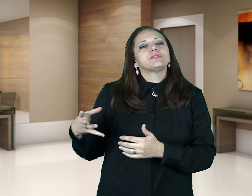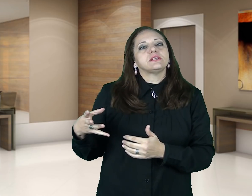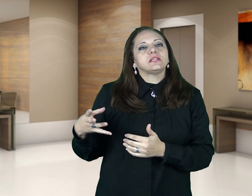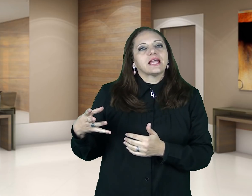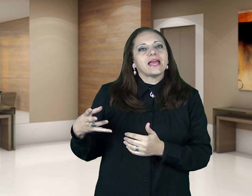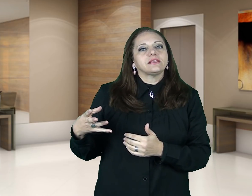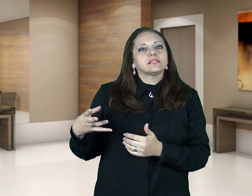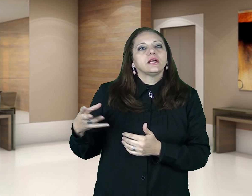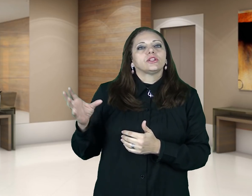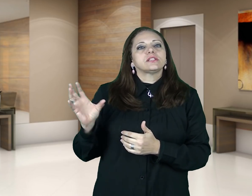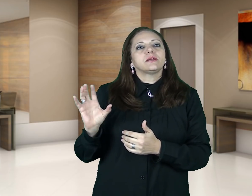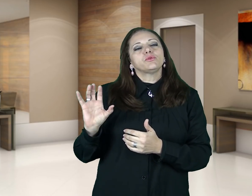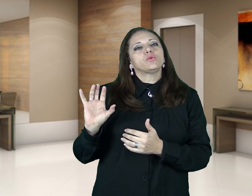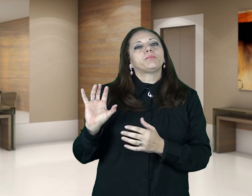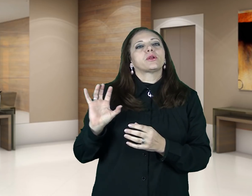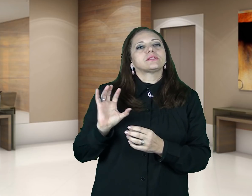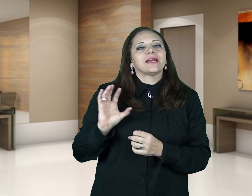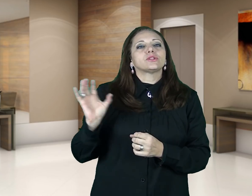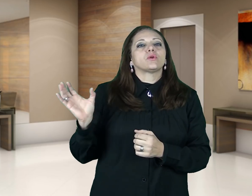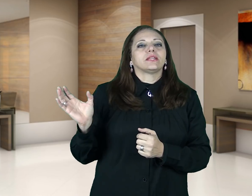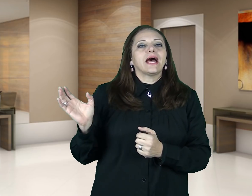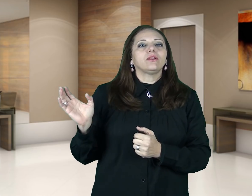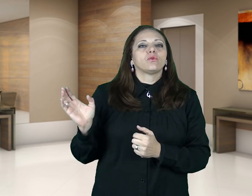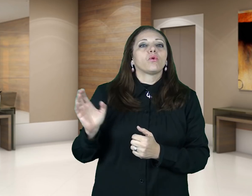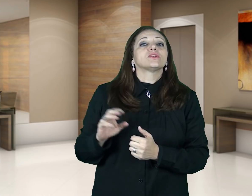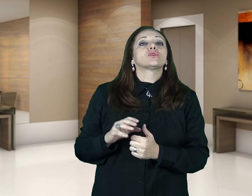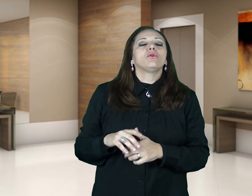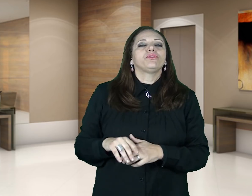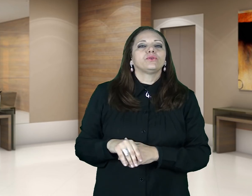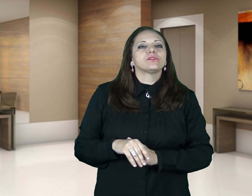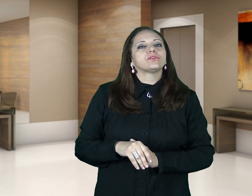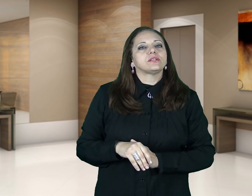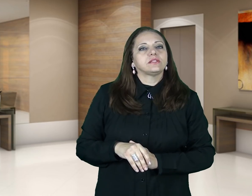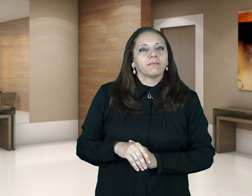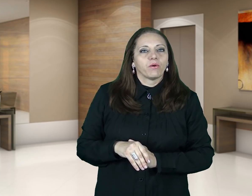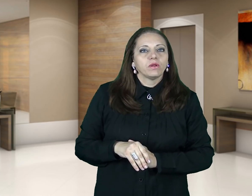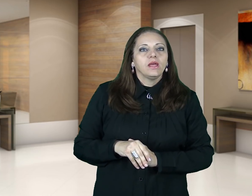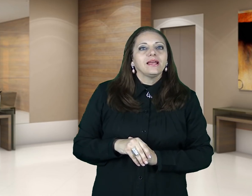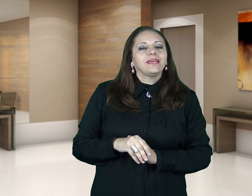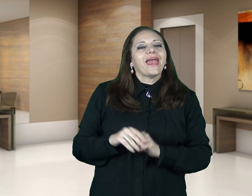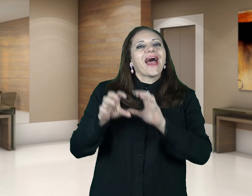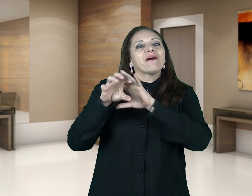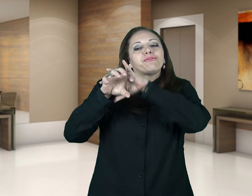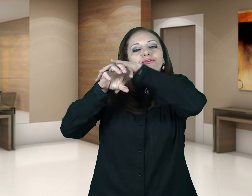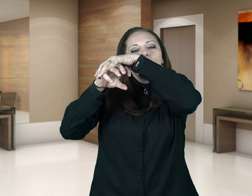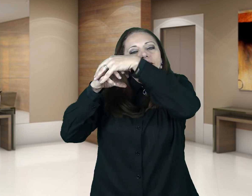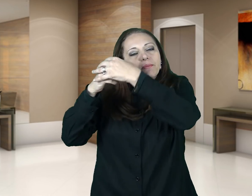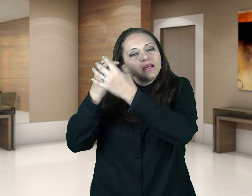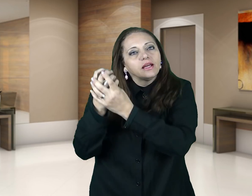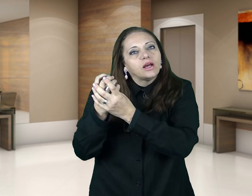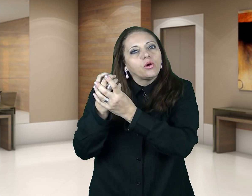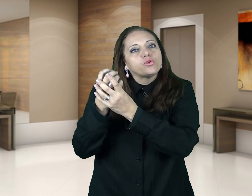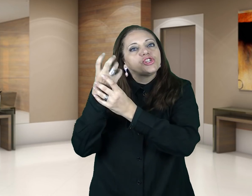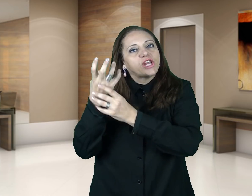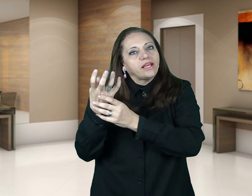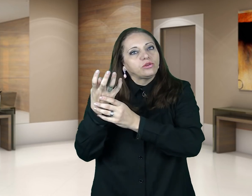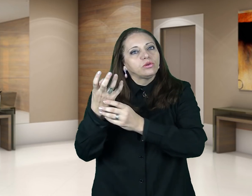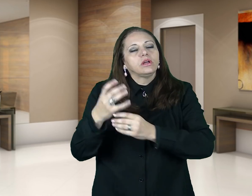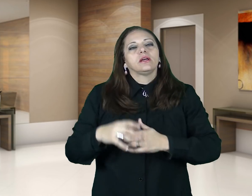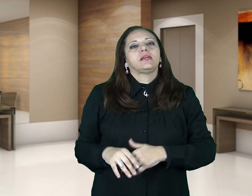de sinais, nós temos um processo análogo com as configurações de mão, que é a forma, o jeito que